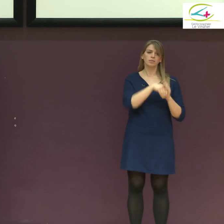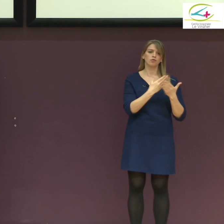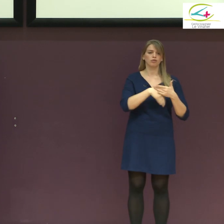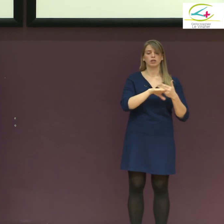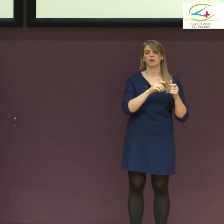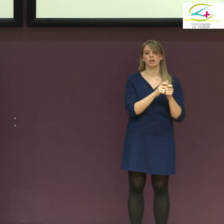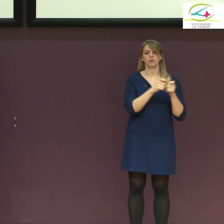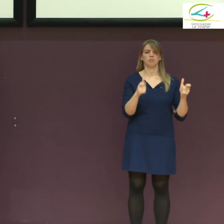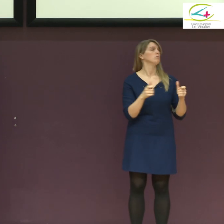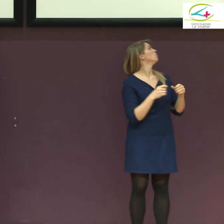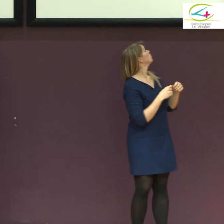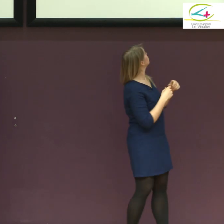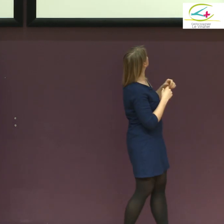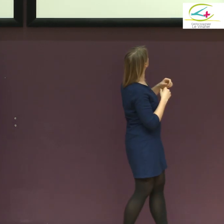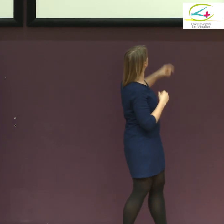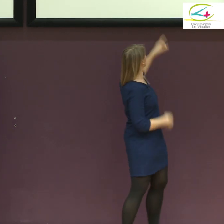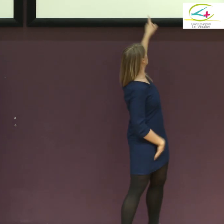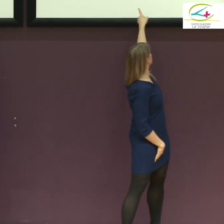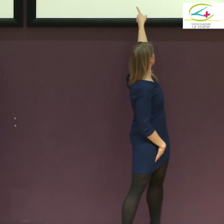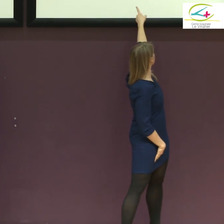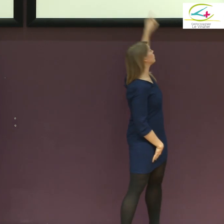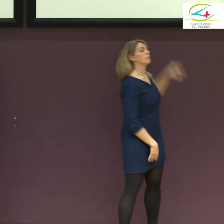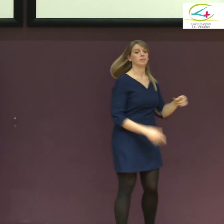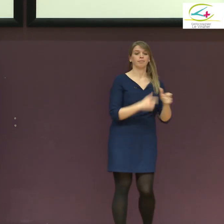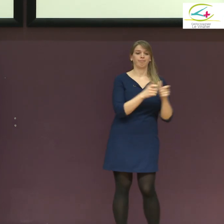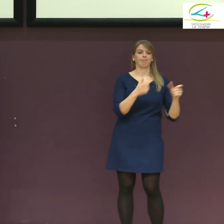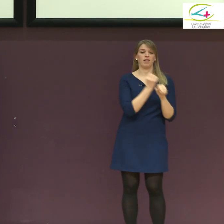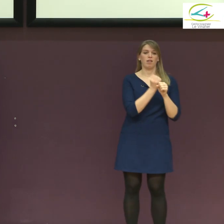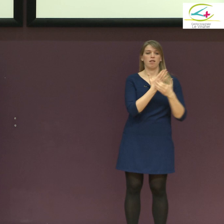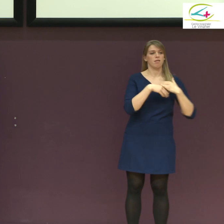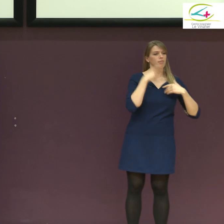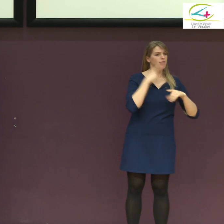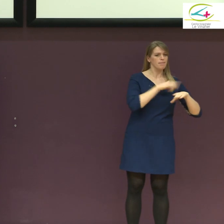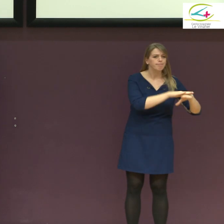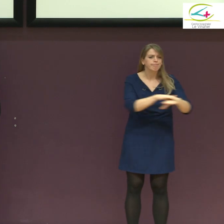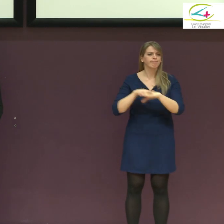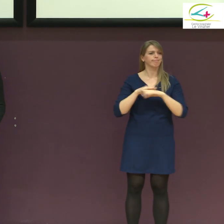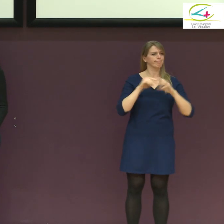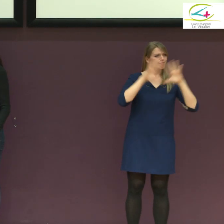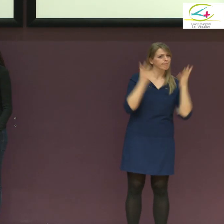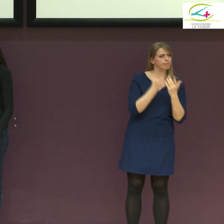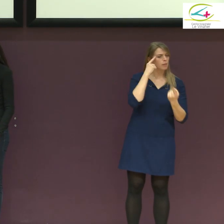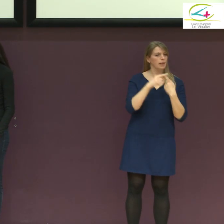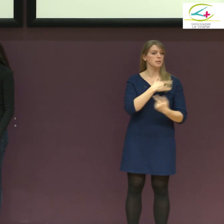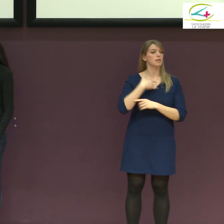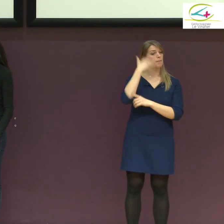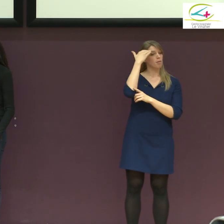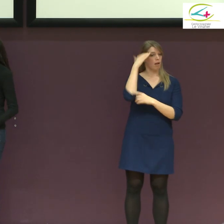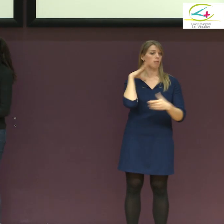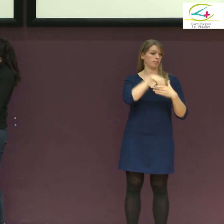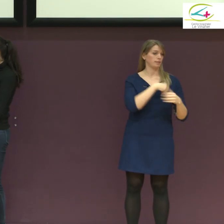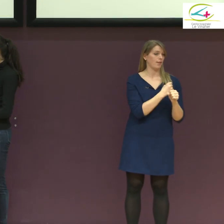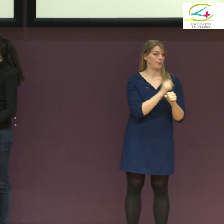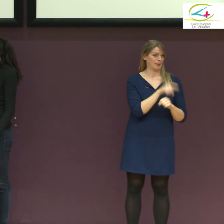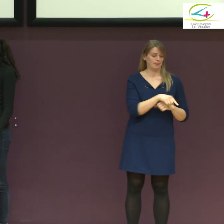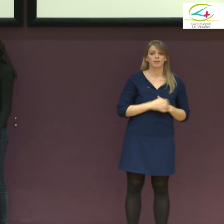Bergeret. Donc c'est un institut qui travaille autour de la prévention, promotion en santé mentale. Voilà, et donc ce soir,